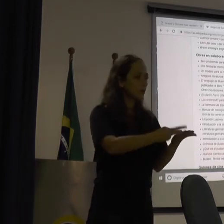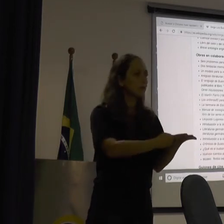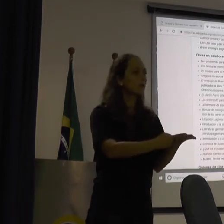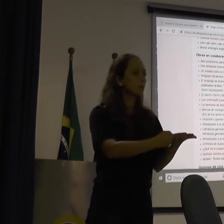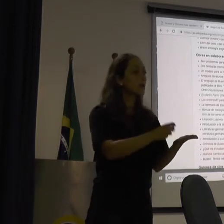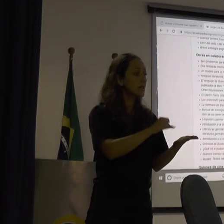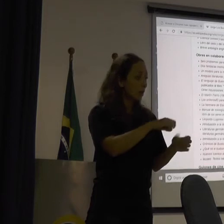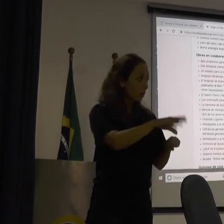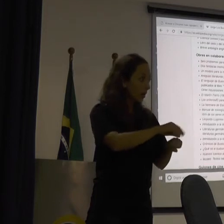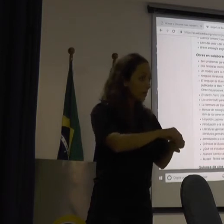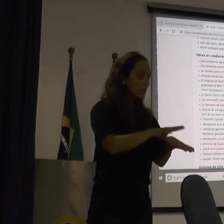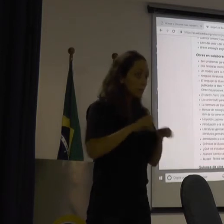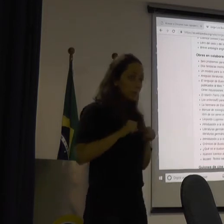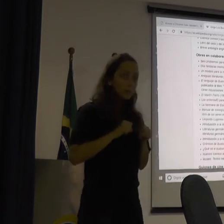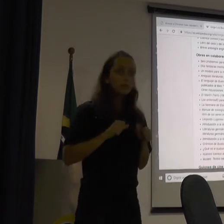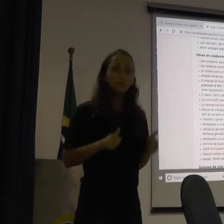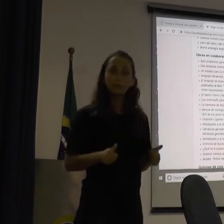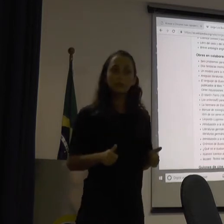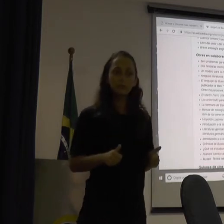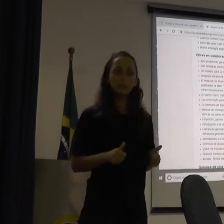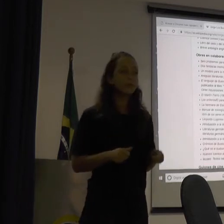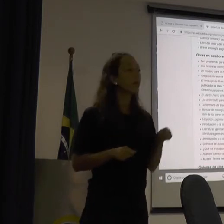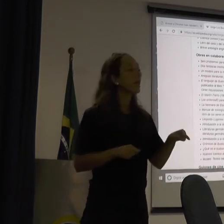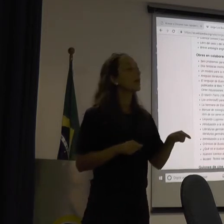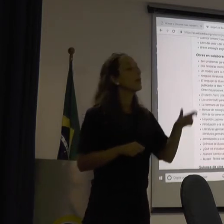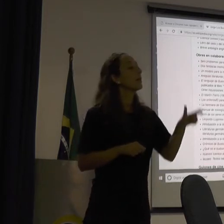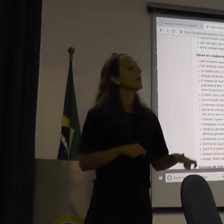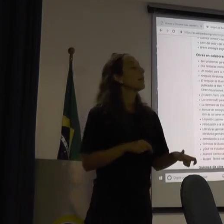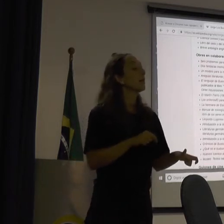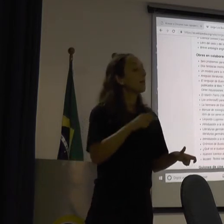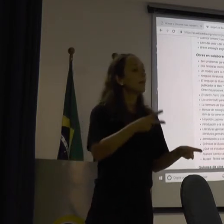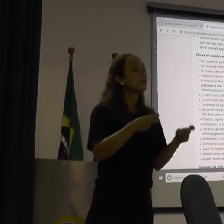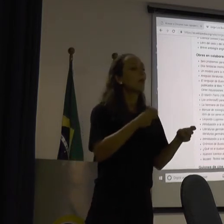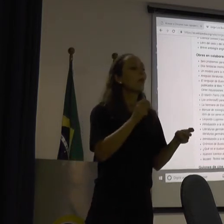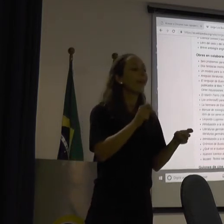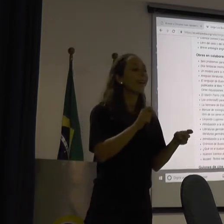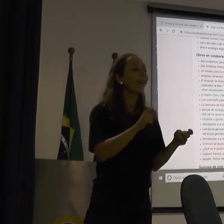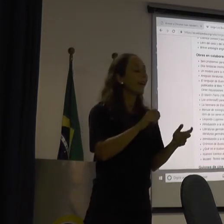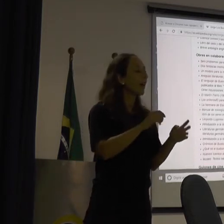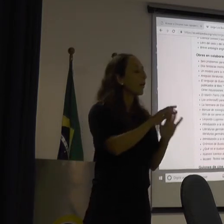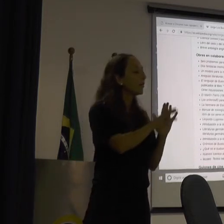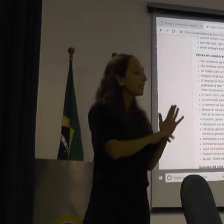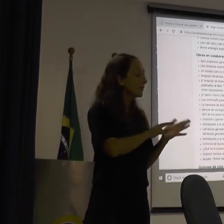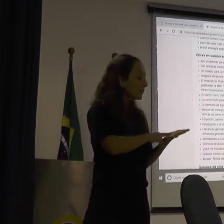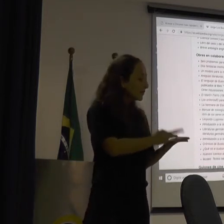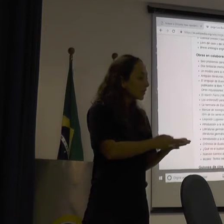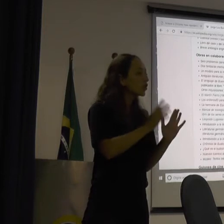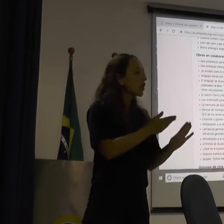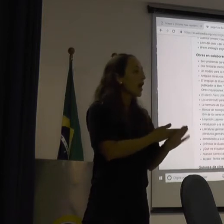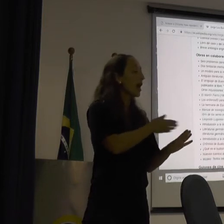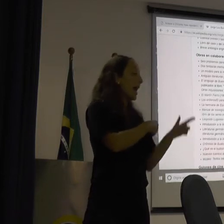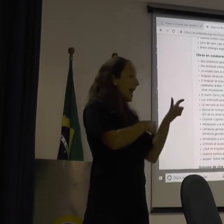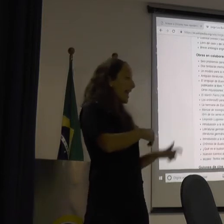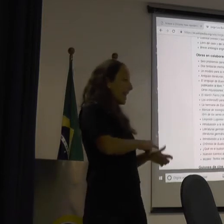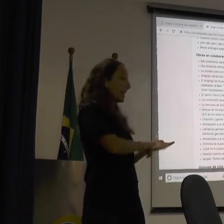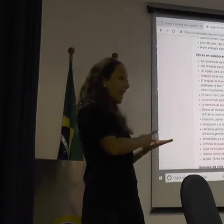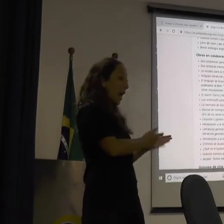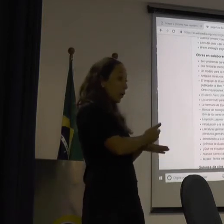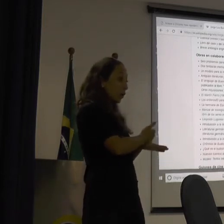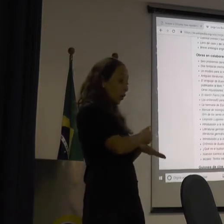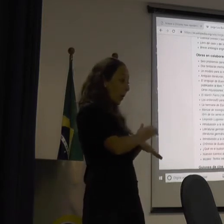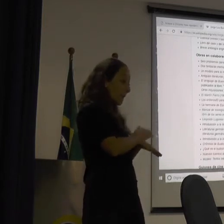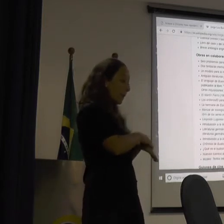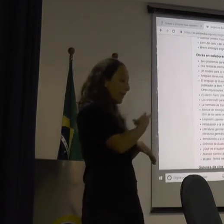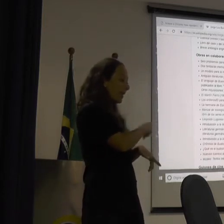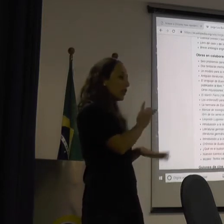viu imediatamente, que o texto traduzido, ele já é pré-selecionado, né? Não que ele não tinha olho,